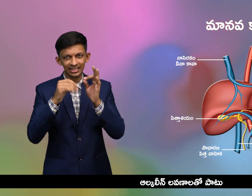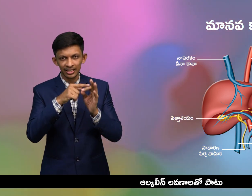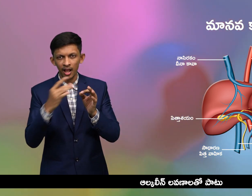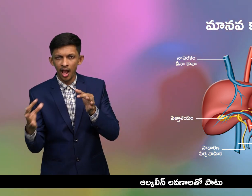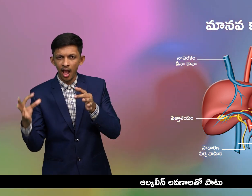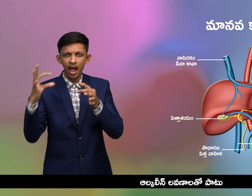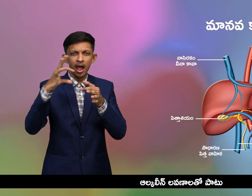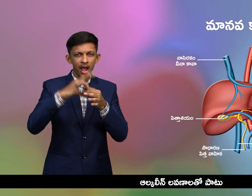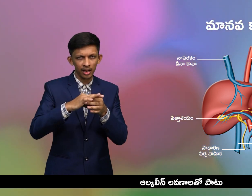పాటు